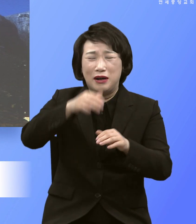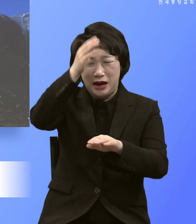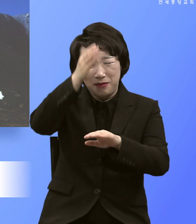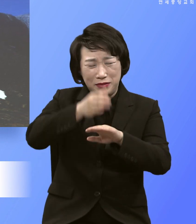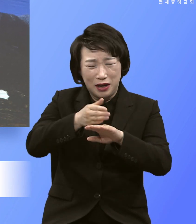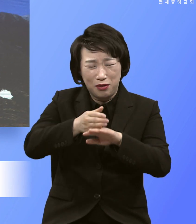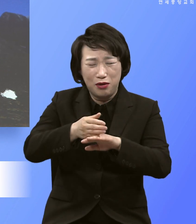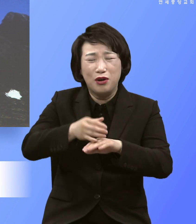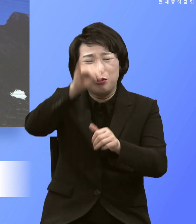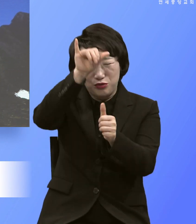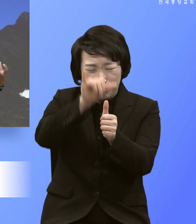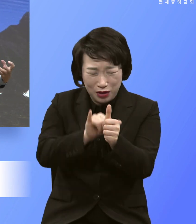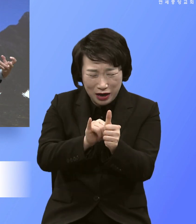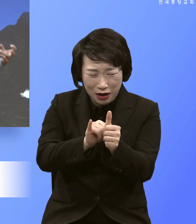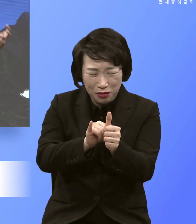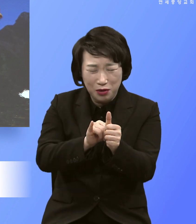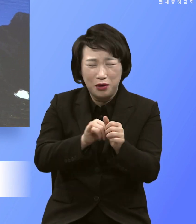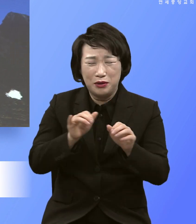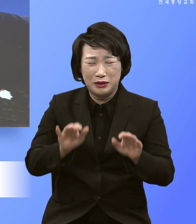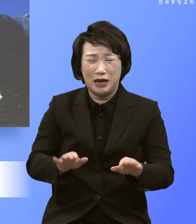감사하고 죽도록 충성하고